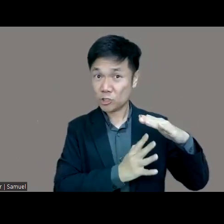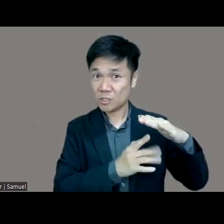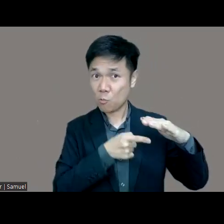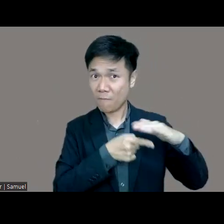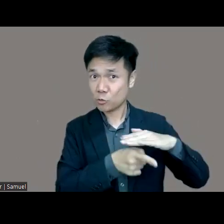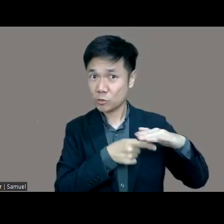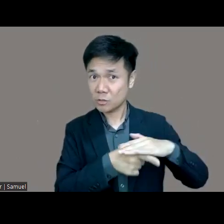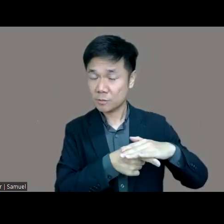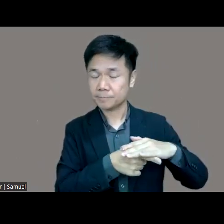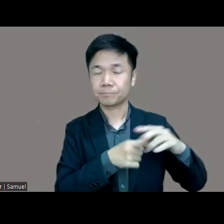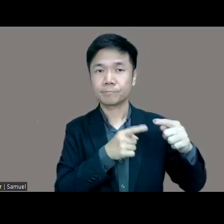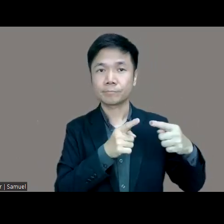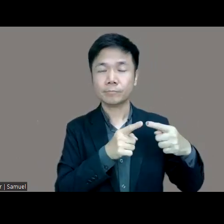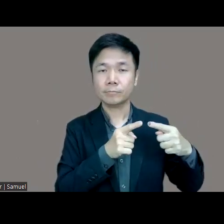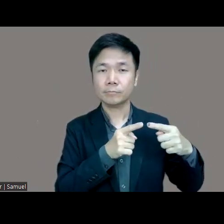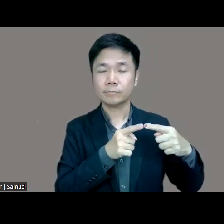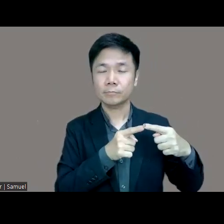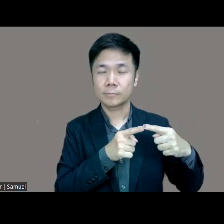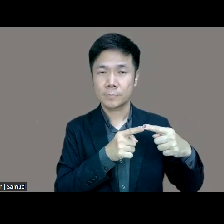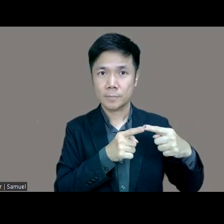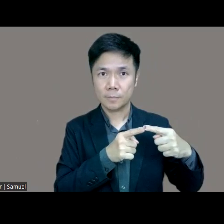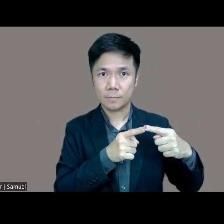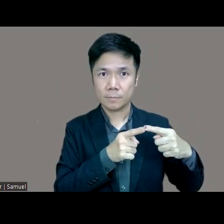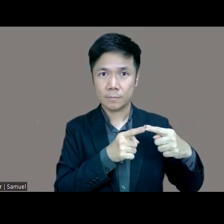Tout d'abord, concernant